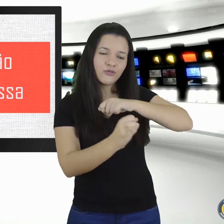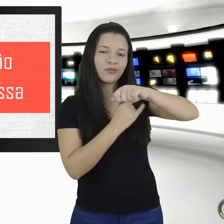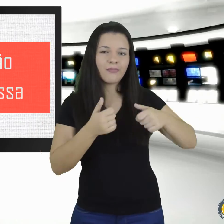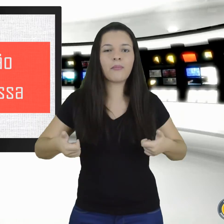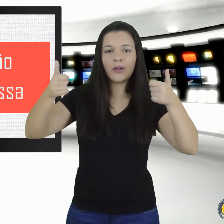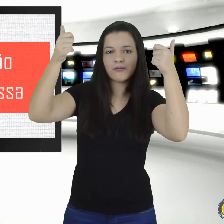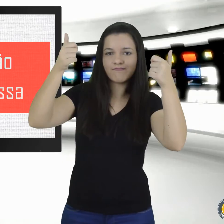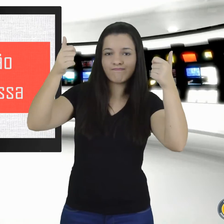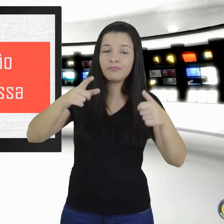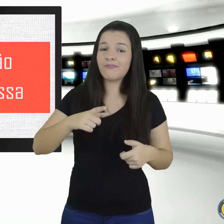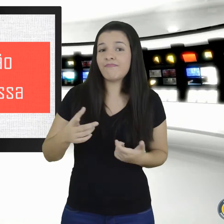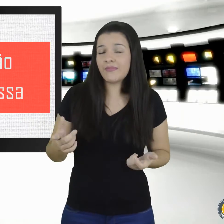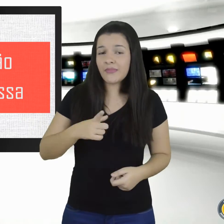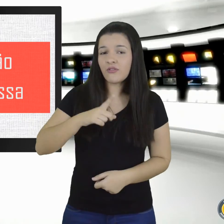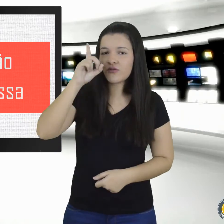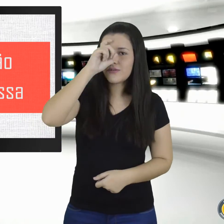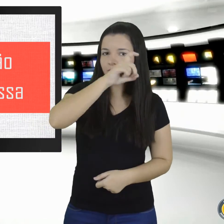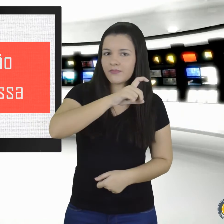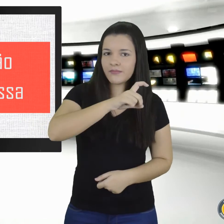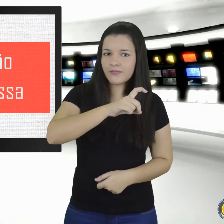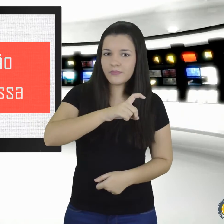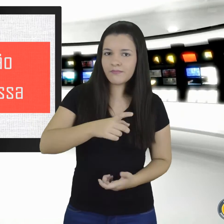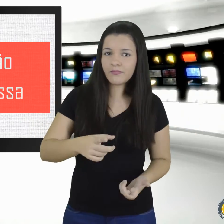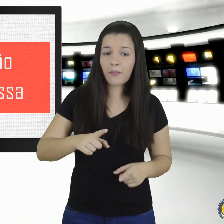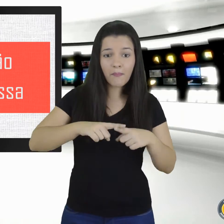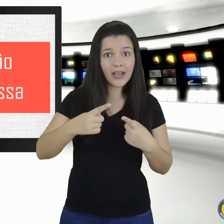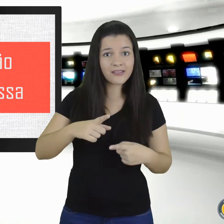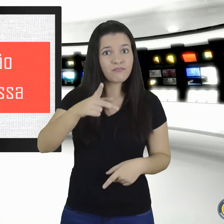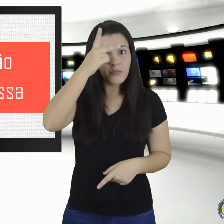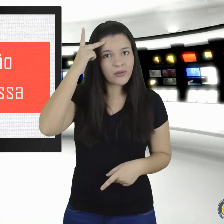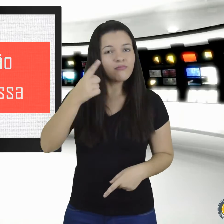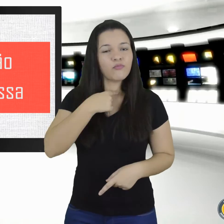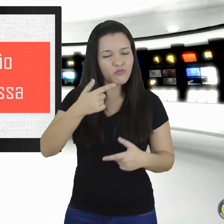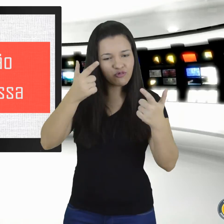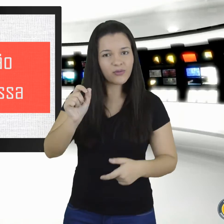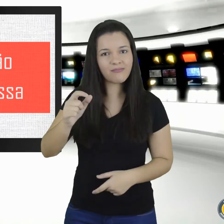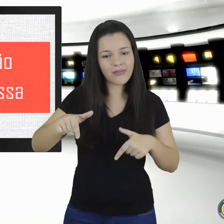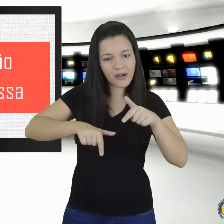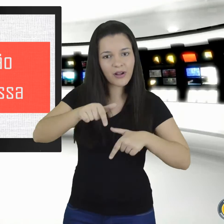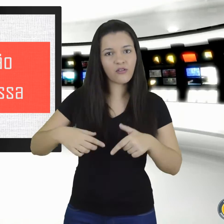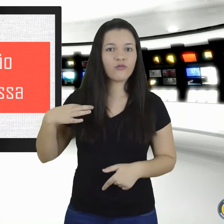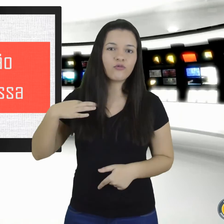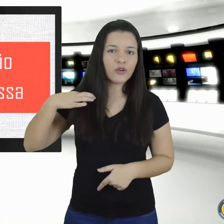Felizmente, essas dificuldades não afetaram o trabalho voluntário, embora tenha havido uma